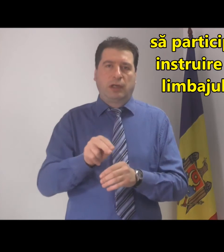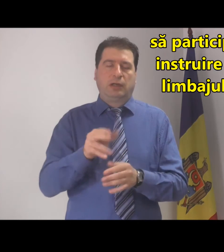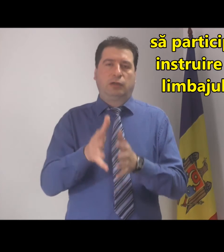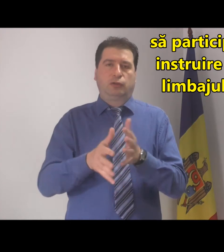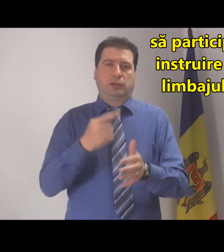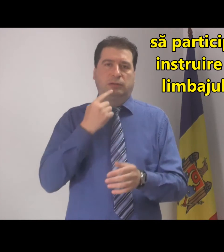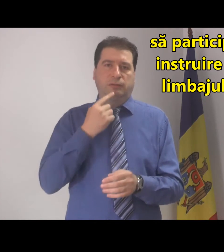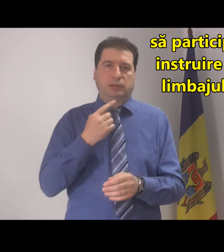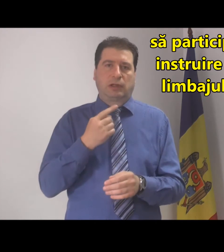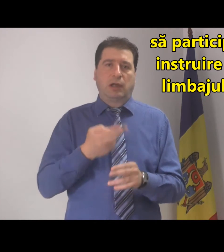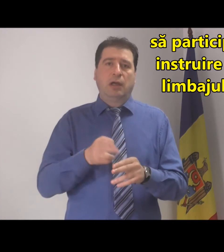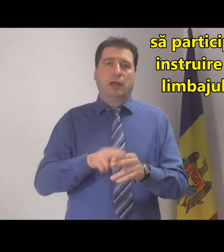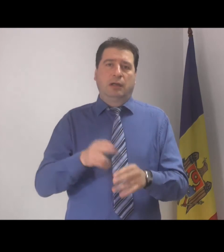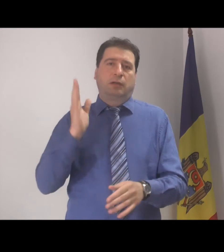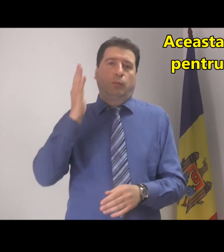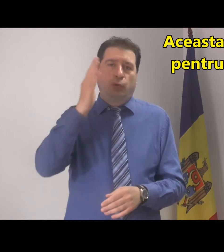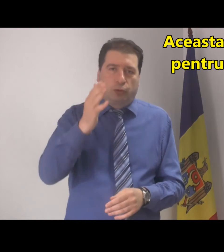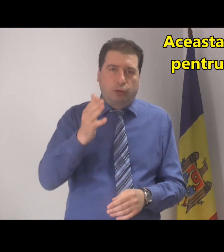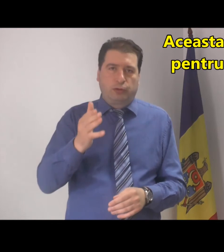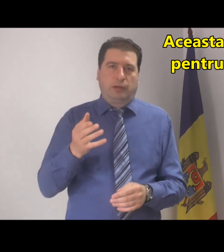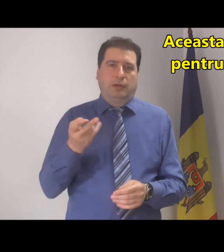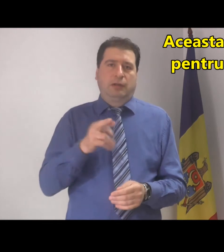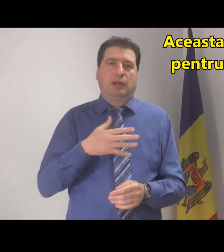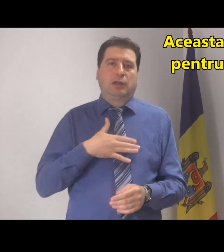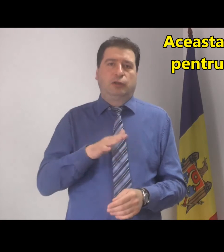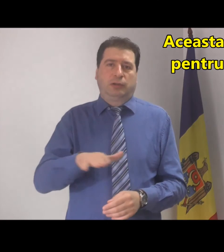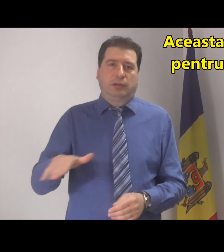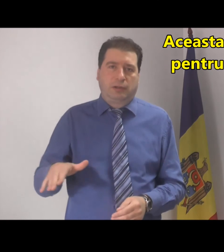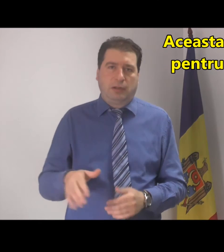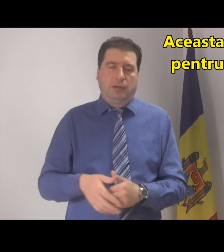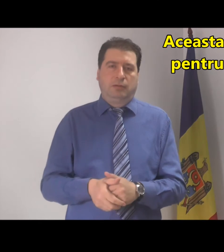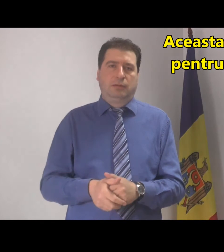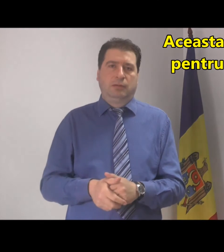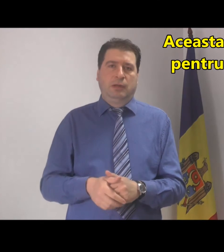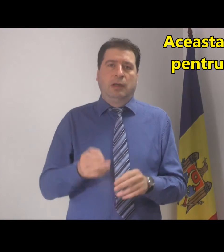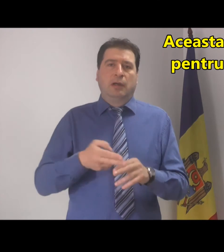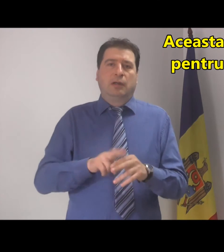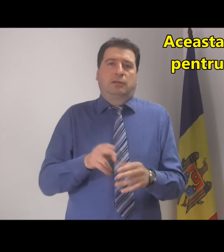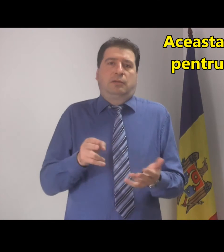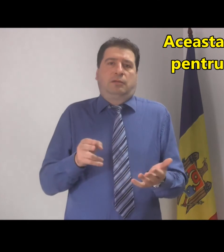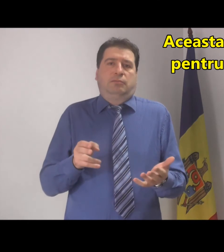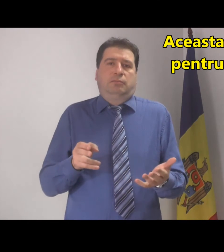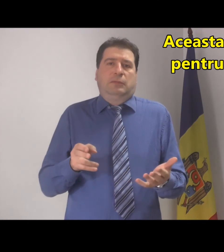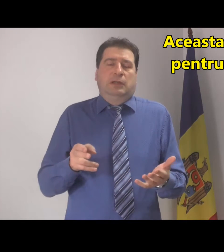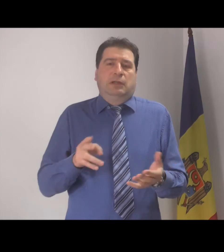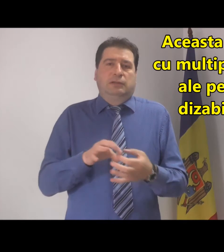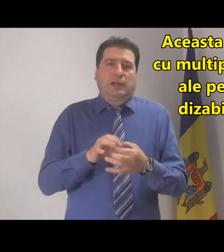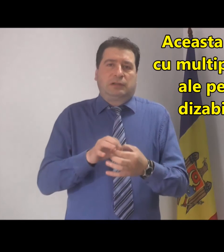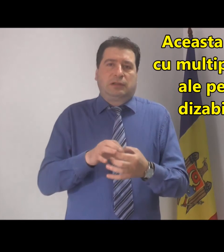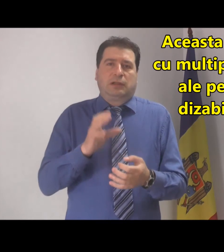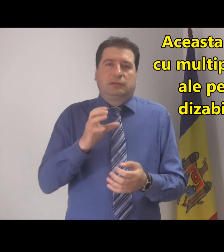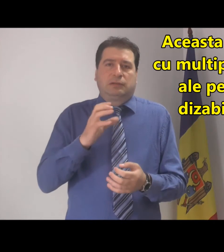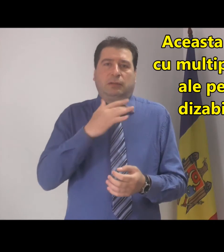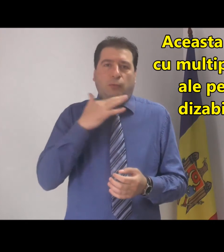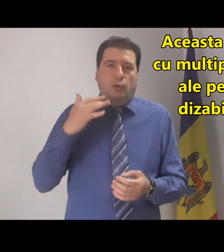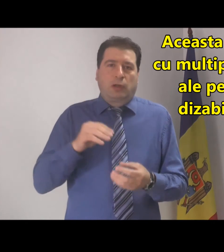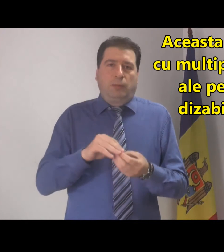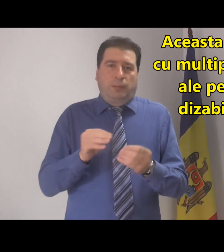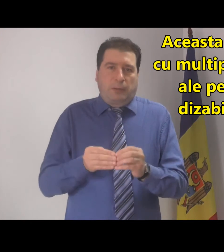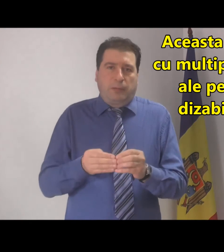онлайн-обучении жестового языка. Это будущее для наших детей. Это связано с многими